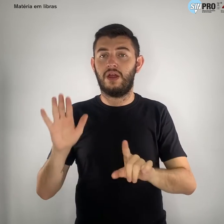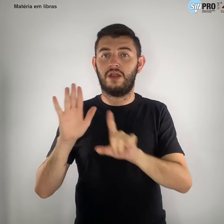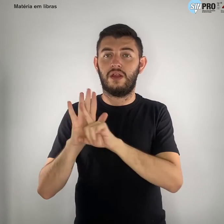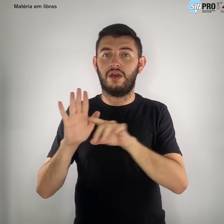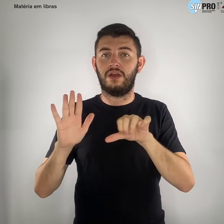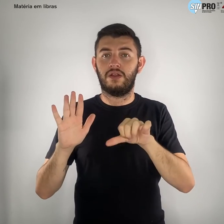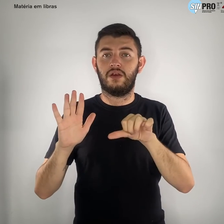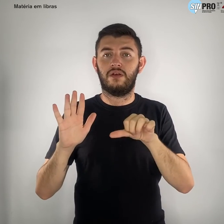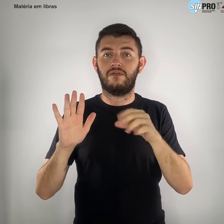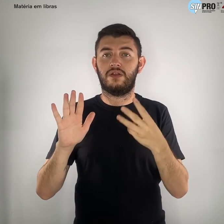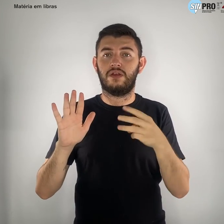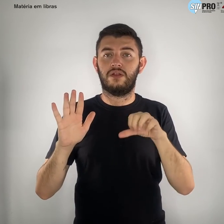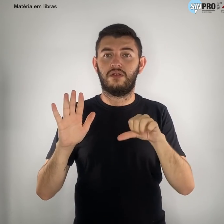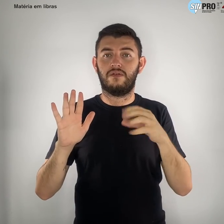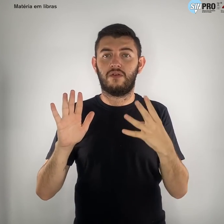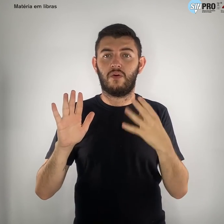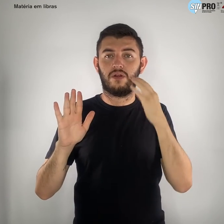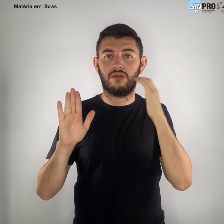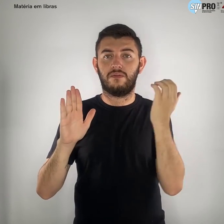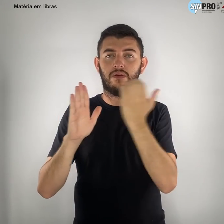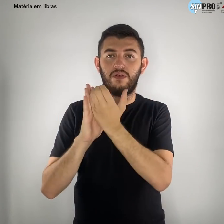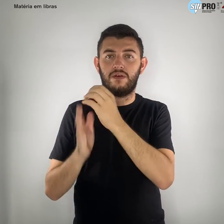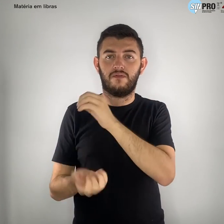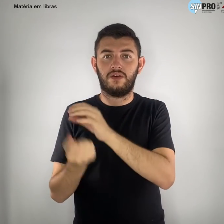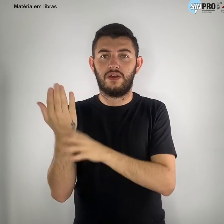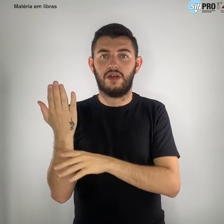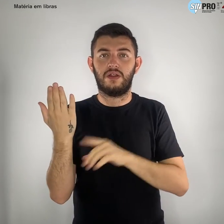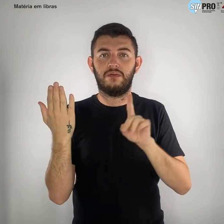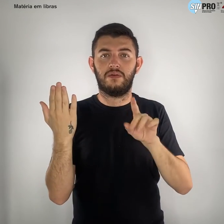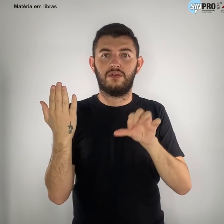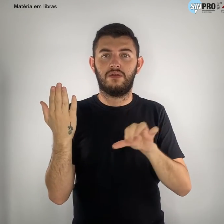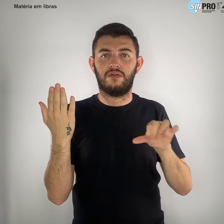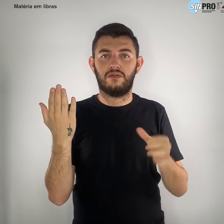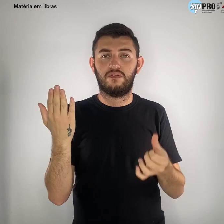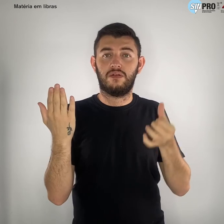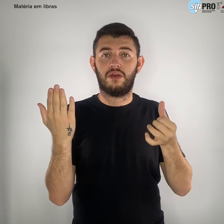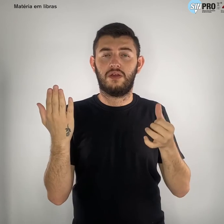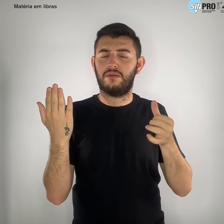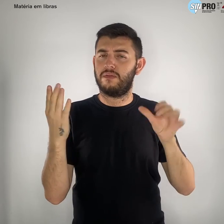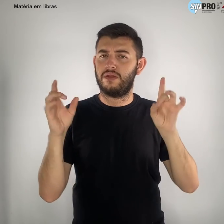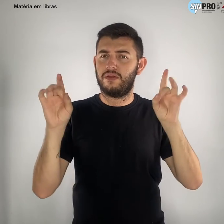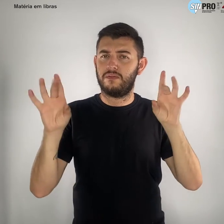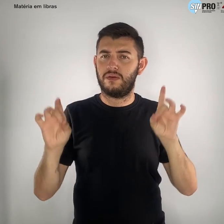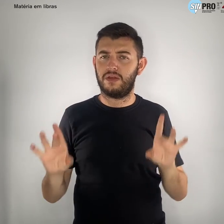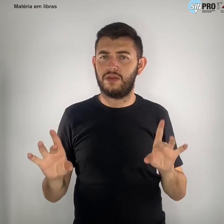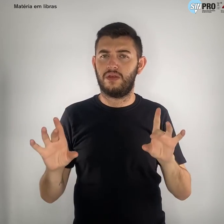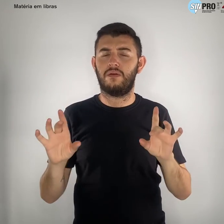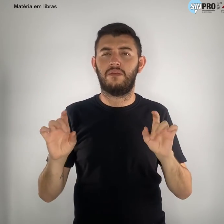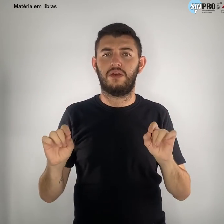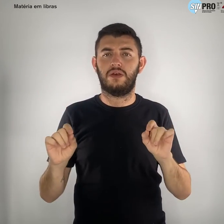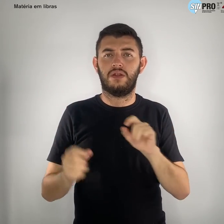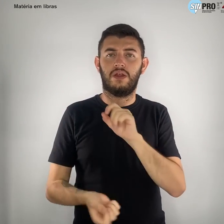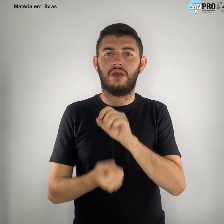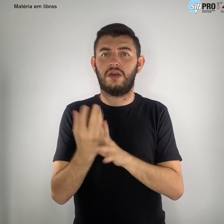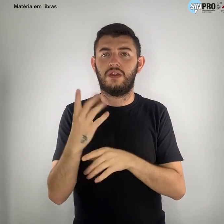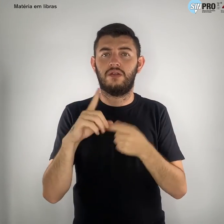9394 de 1996, especialmente na prescrição do artigo 37,